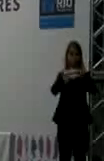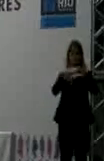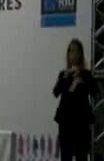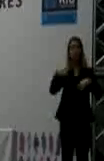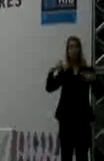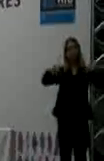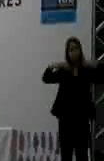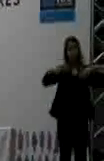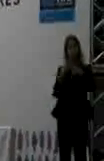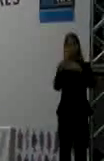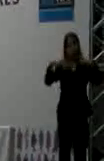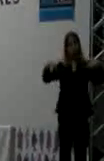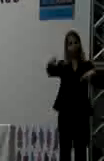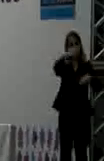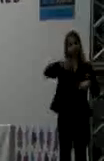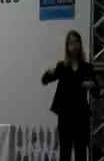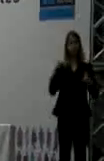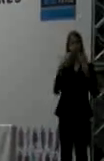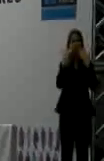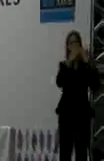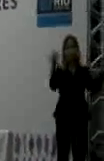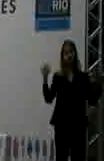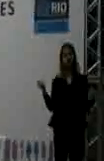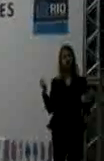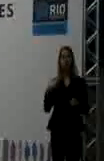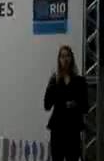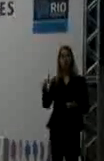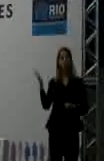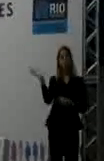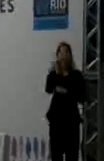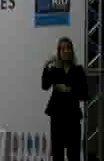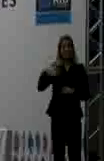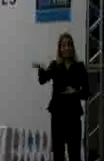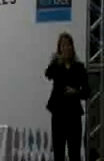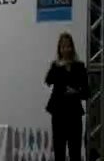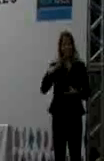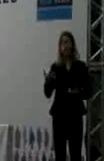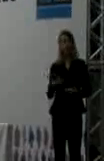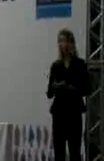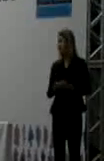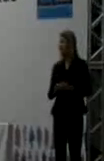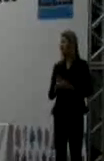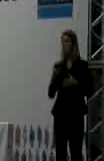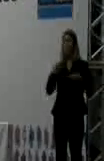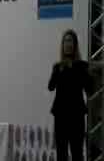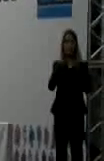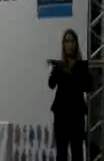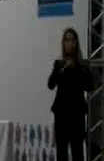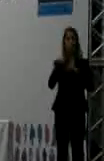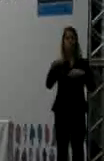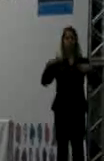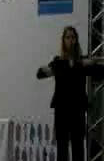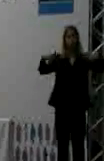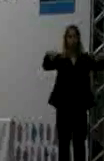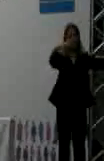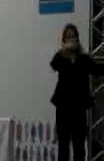políticas públicas. Então, eu acredito sinceramente que essas bandeiras gerais que são de estruturação desse diálogo,